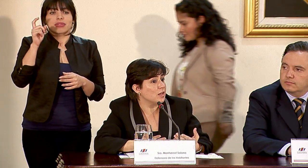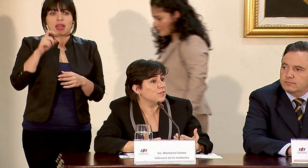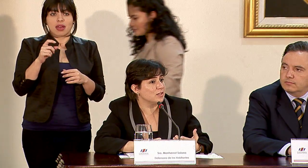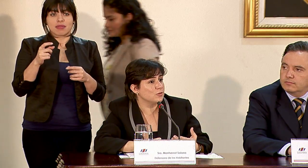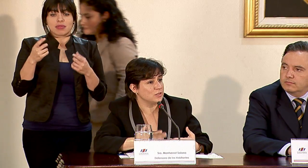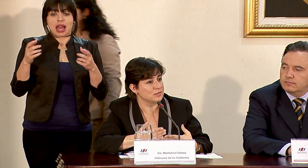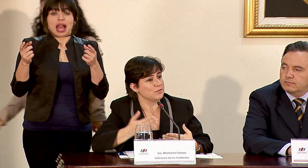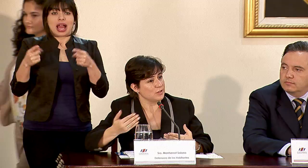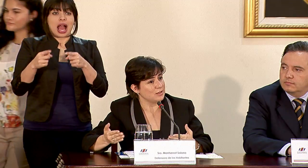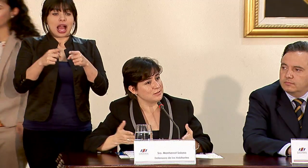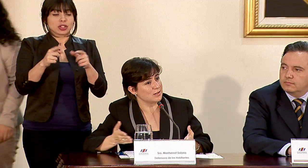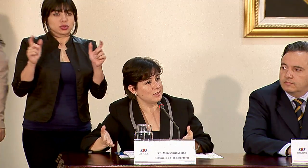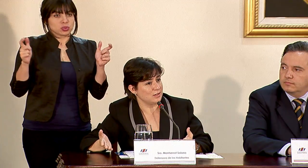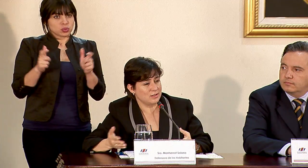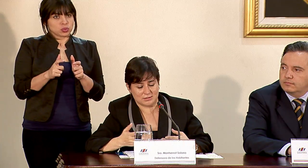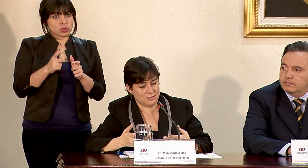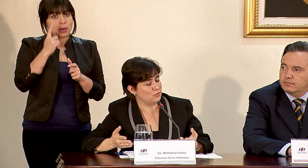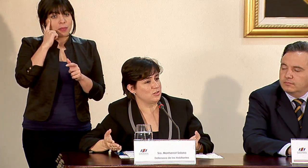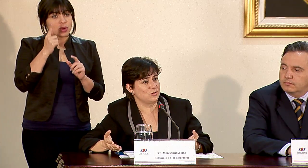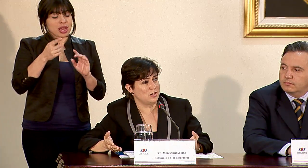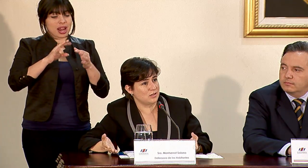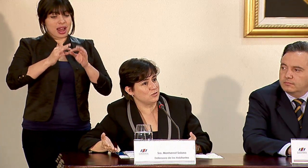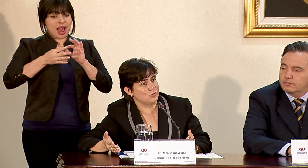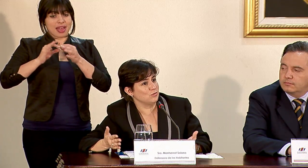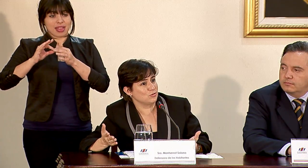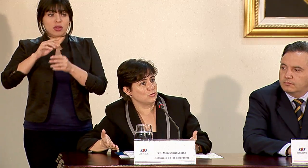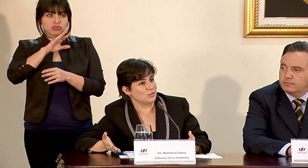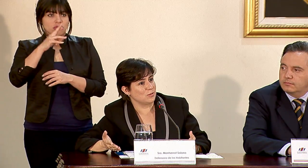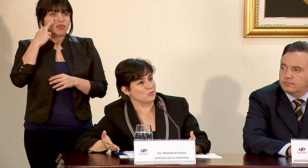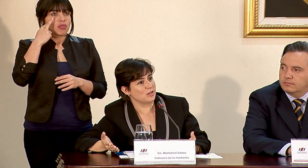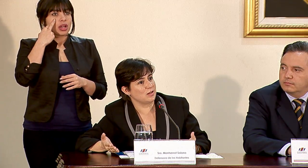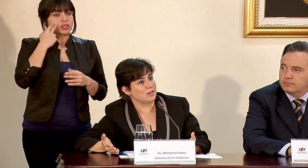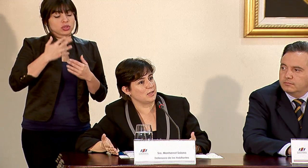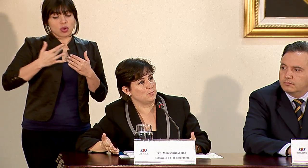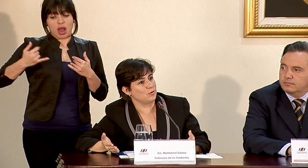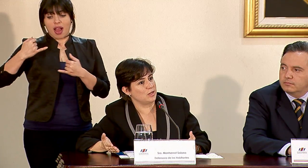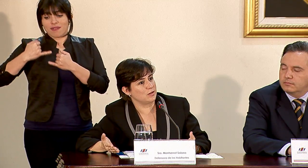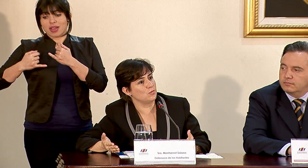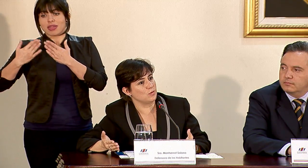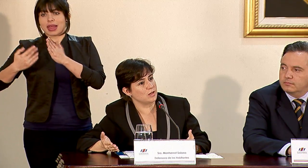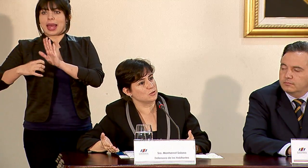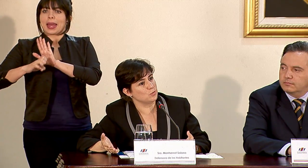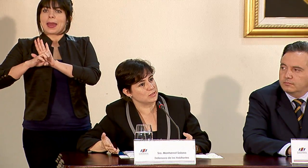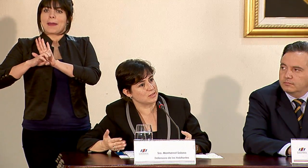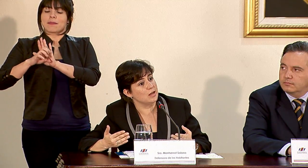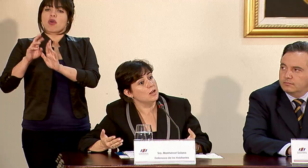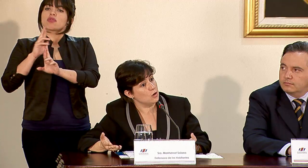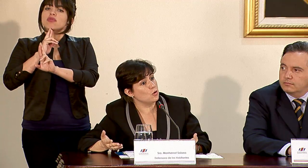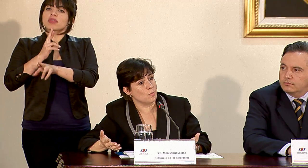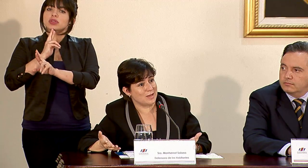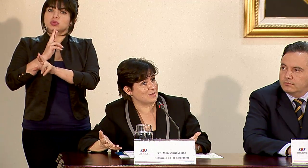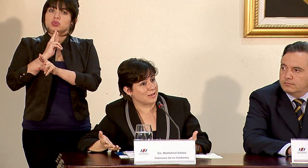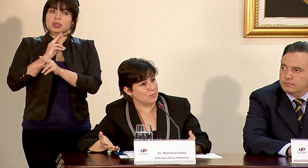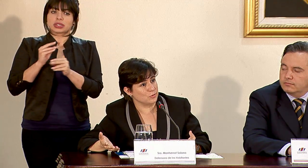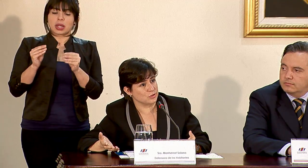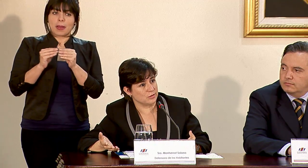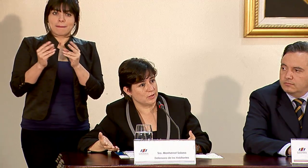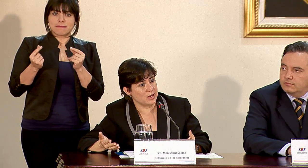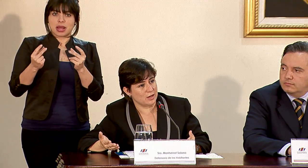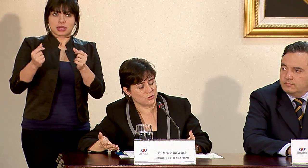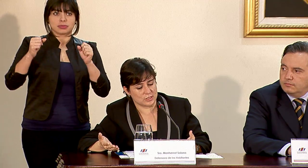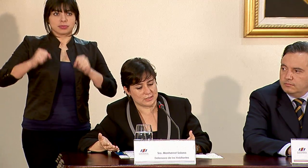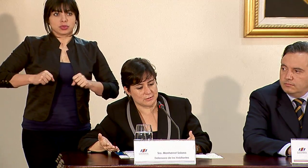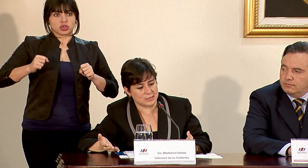plazos, porque al final de cuentas, al final de esa cadena, y tiene usted toda la razón, nosotros tenemos que dar el ejemplo de dar una respuesta lo más ágil